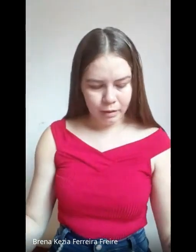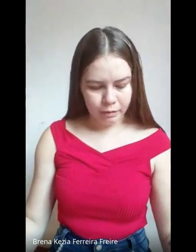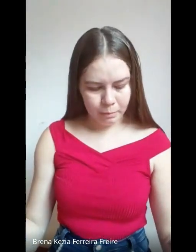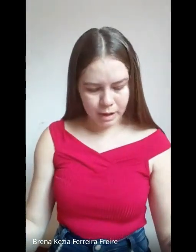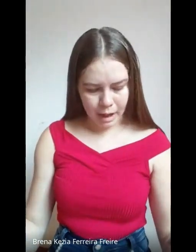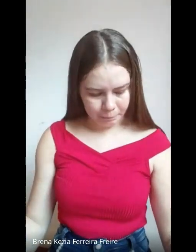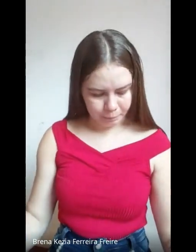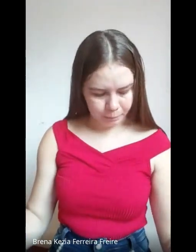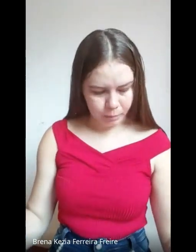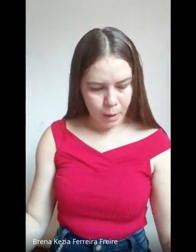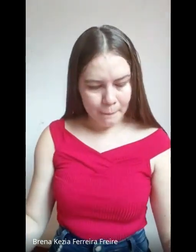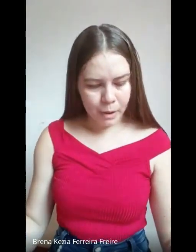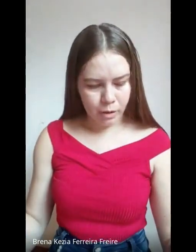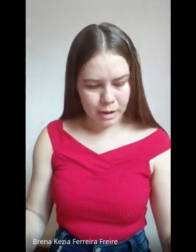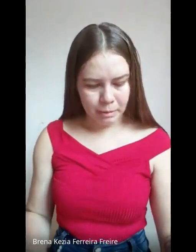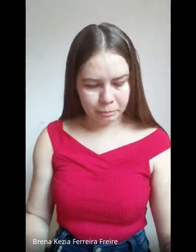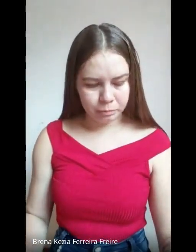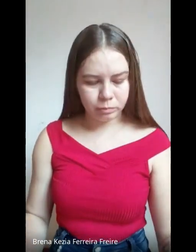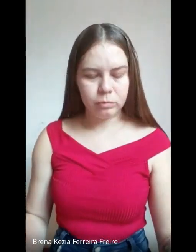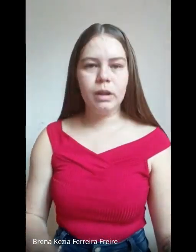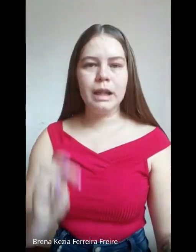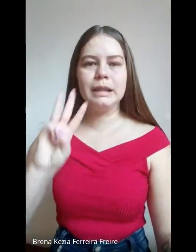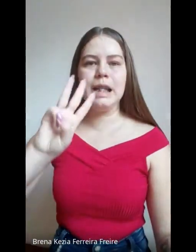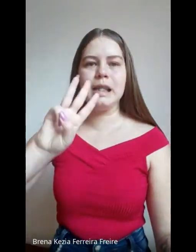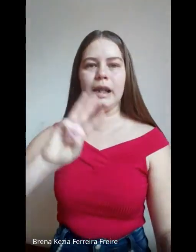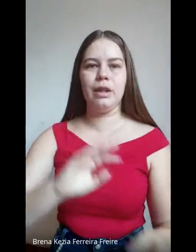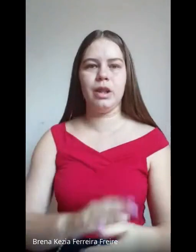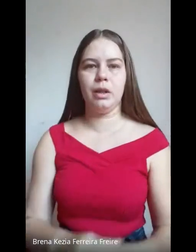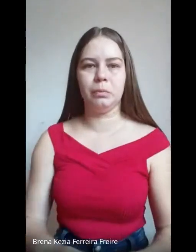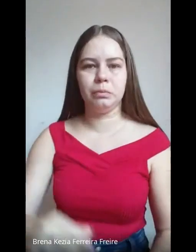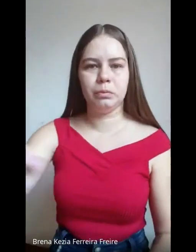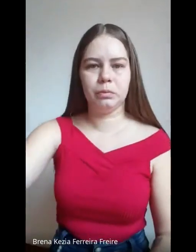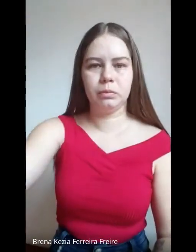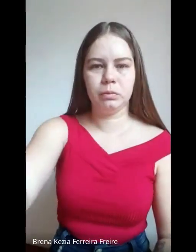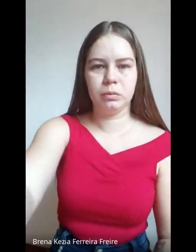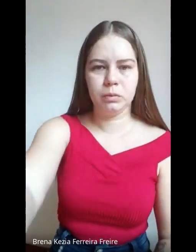Vamos lá. Próxima. Terceira questão.